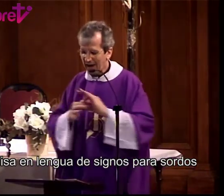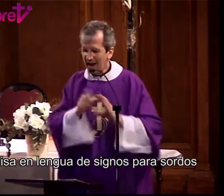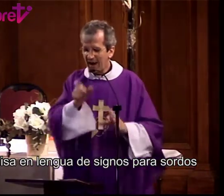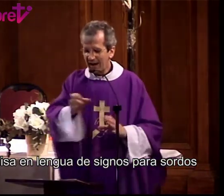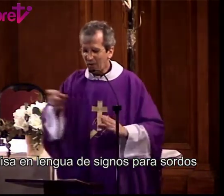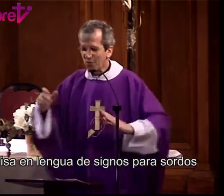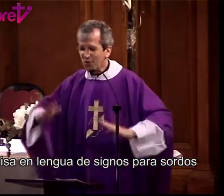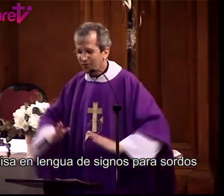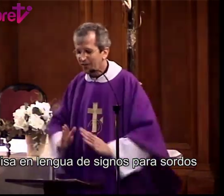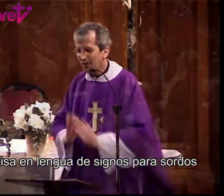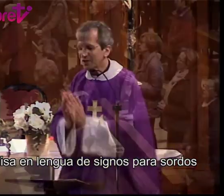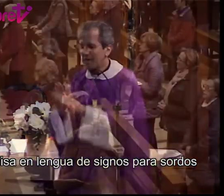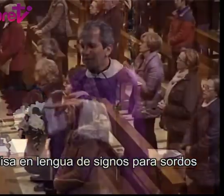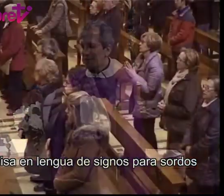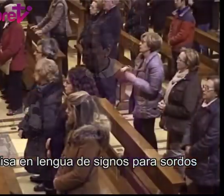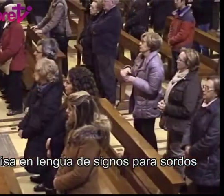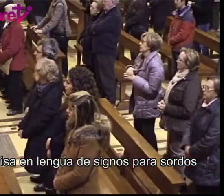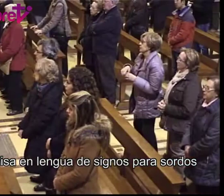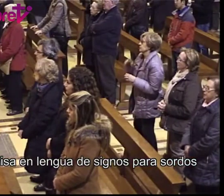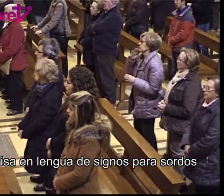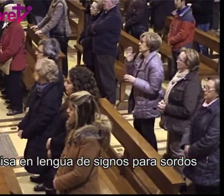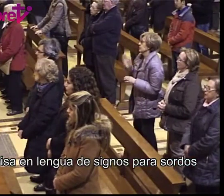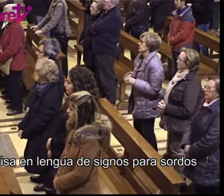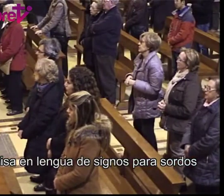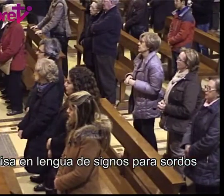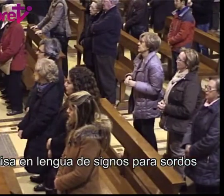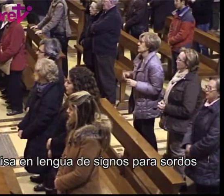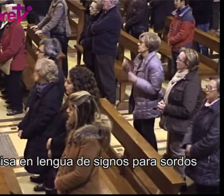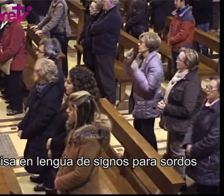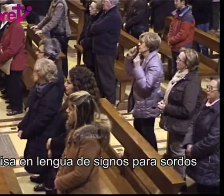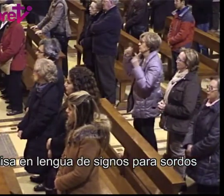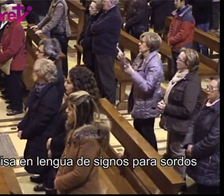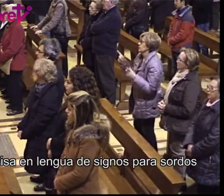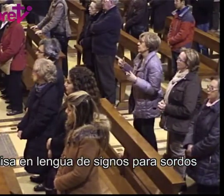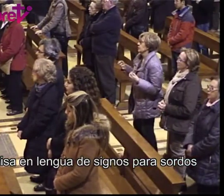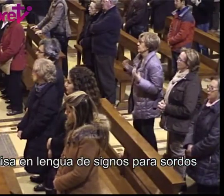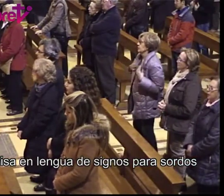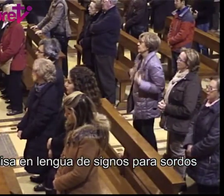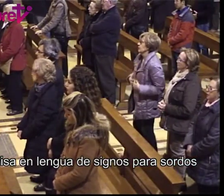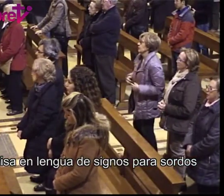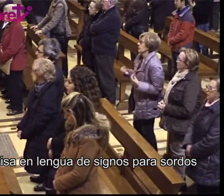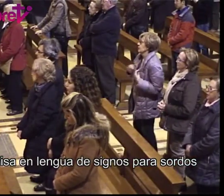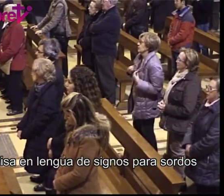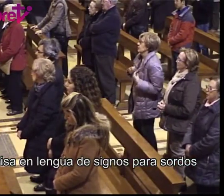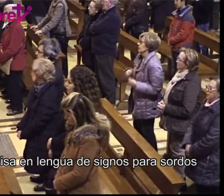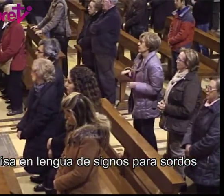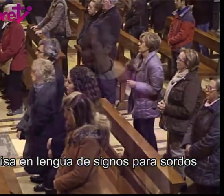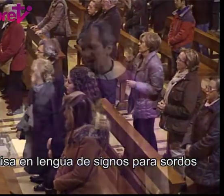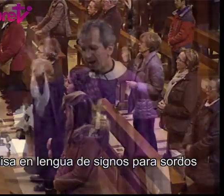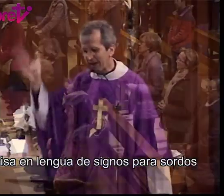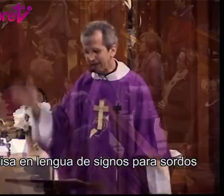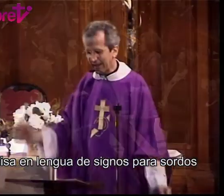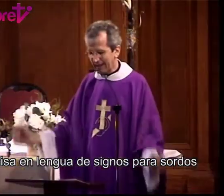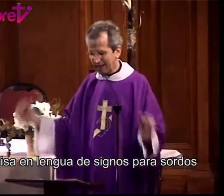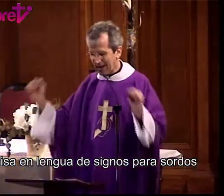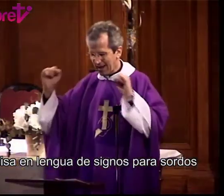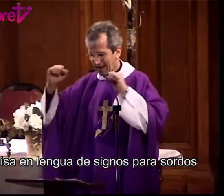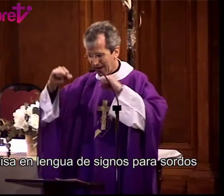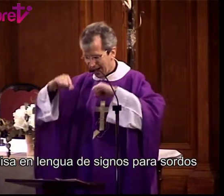la comunión de los santos, el perdón de los pecados, la resurrección de la carne y la vida eterna.